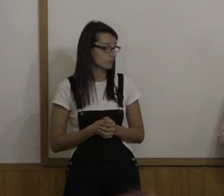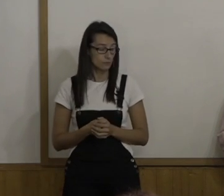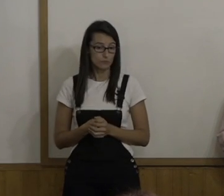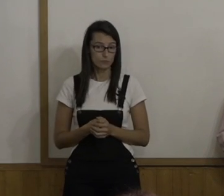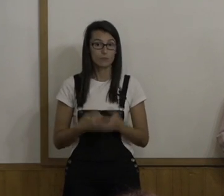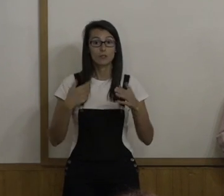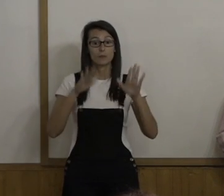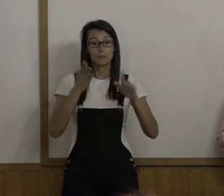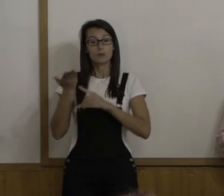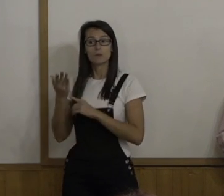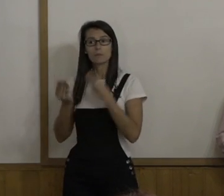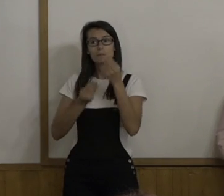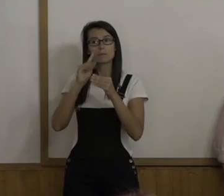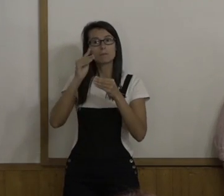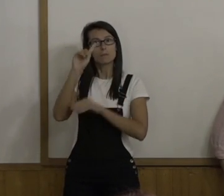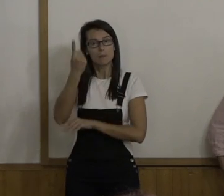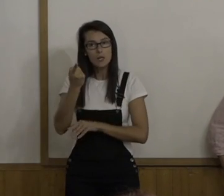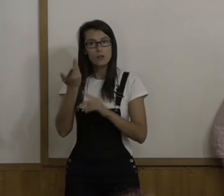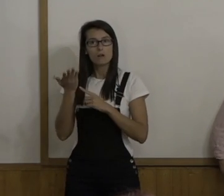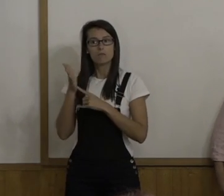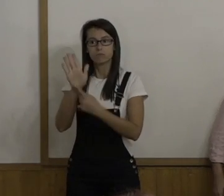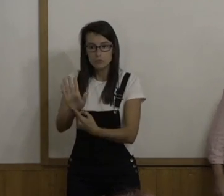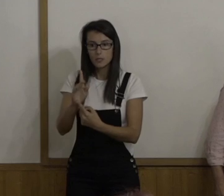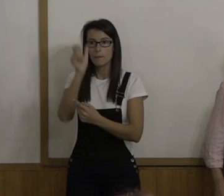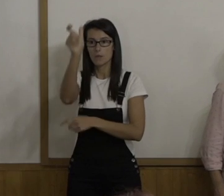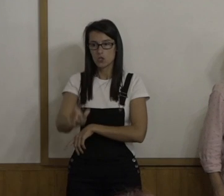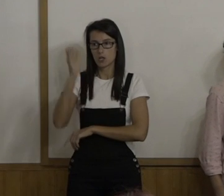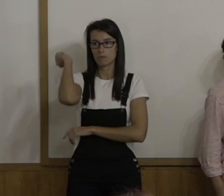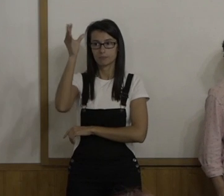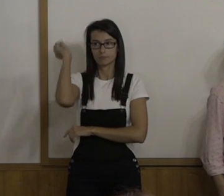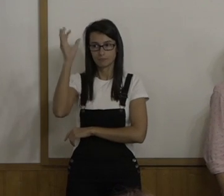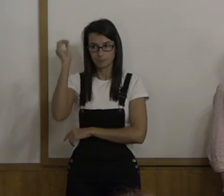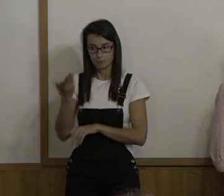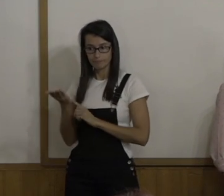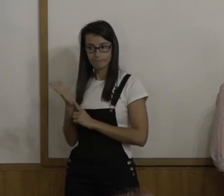Pero presentando primero, o sea, te va a tocar a ti presentar al ponente, ¿vale?